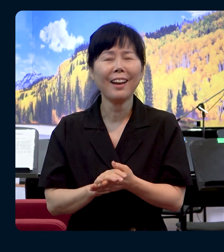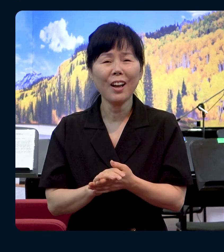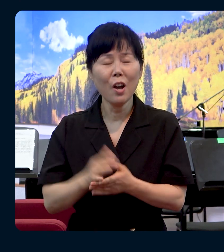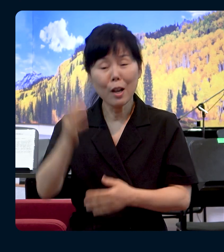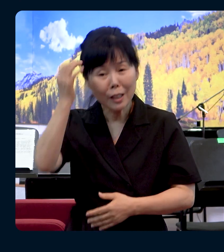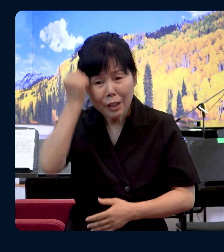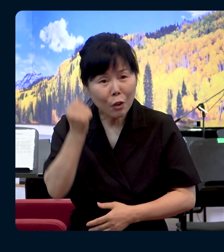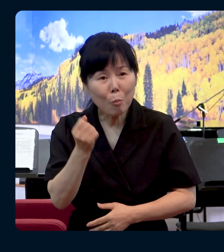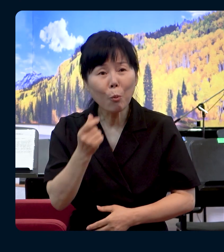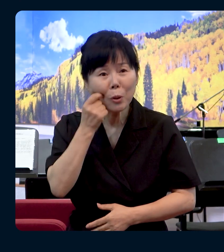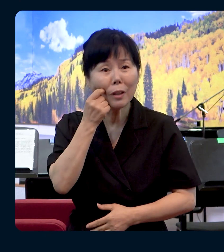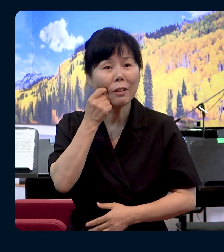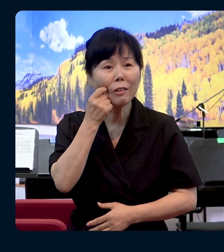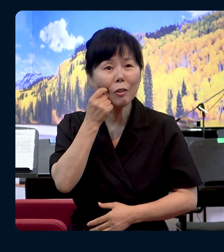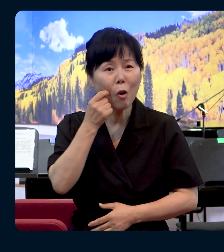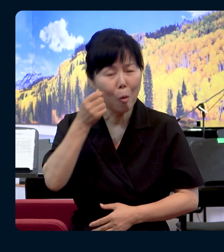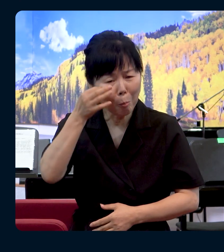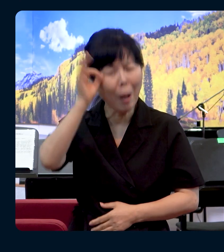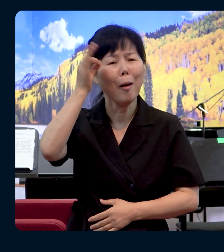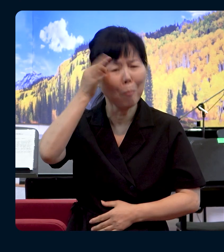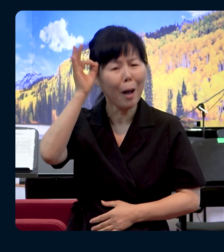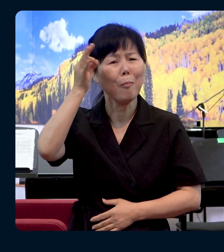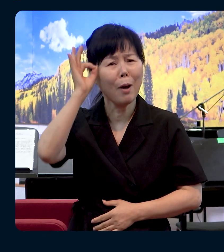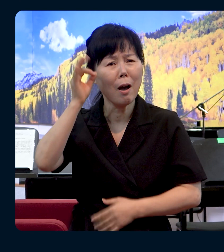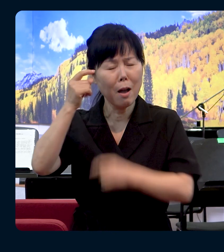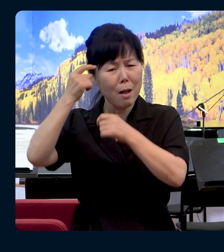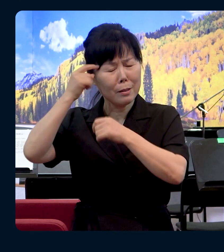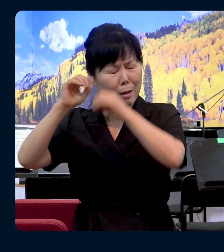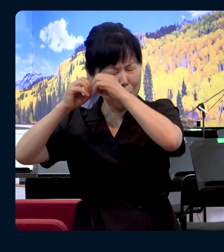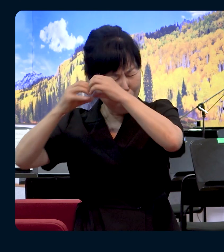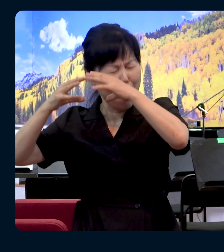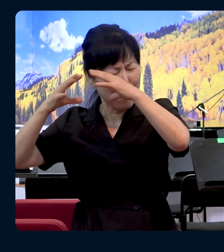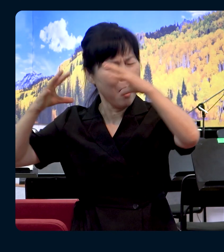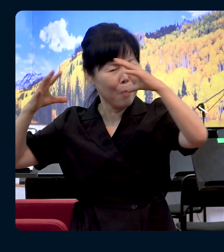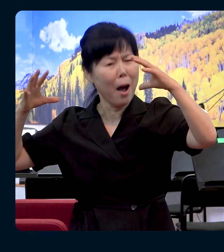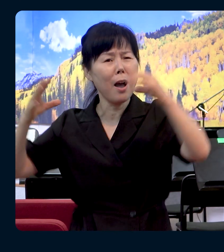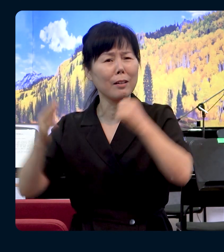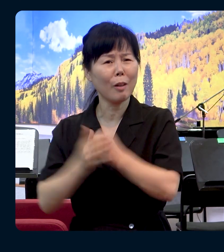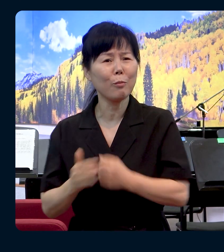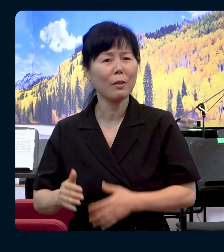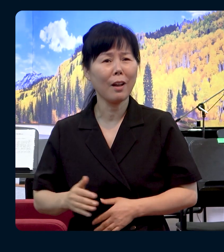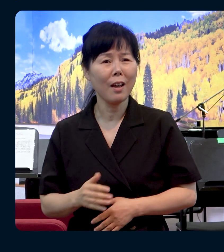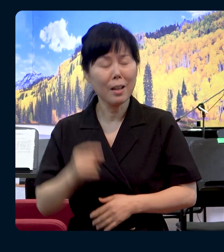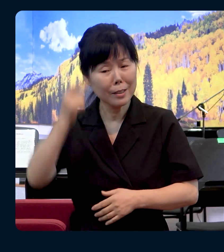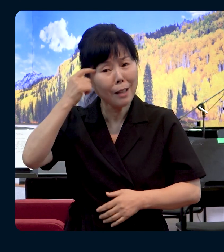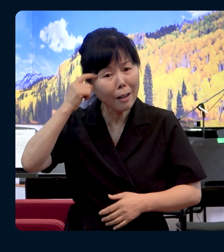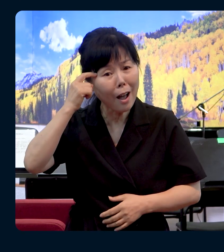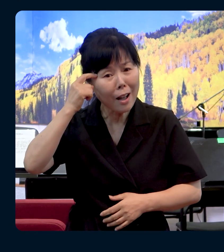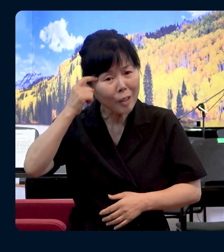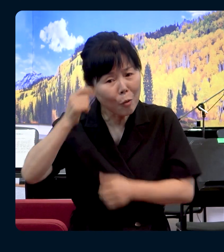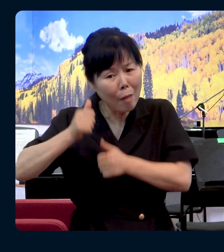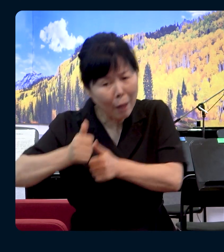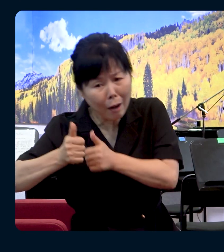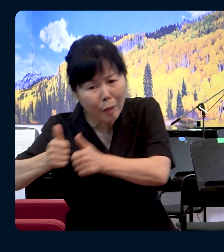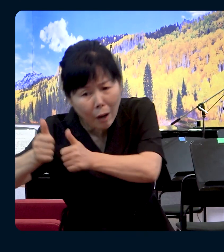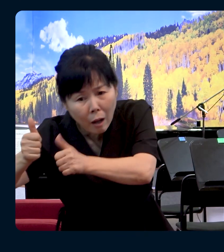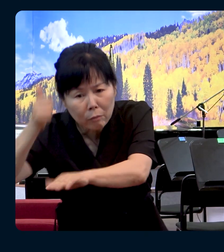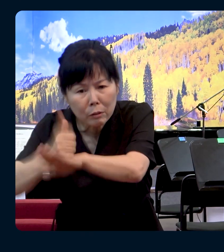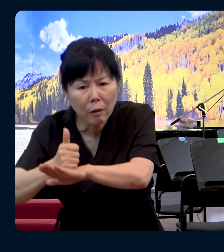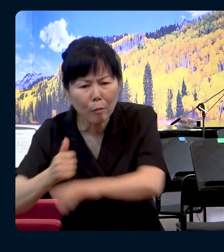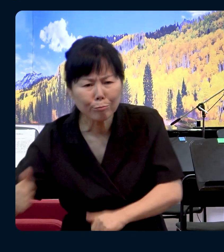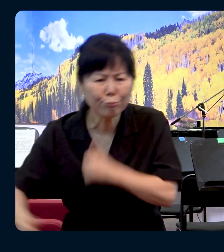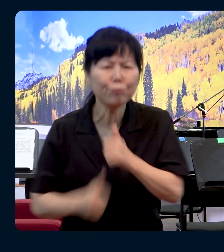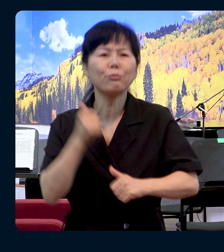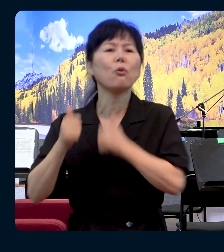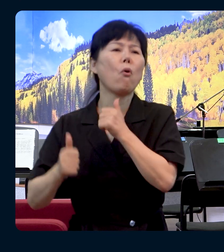말이죠. 그리고 결국 어떻게 되느냐, 이게 마귀의 공격이라는 건 뭐냐, 그 생각을 따라갔더니 결론이 뭐냐, 분노밖에 안 나오는